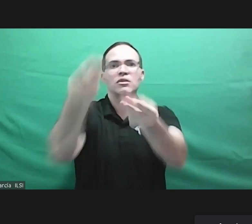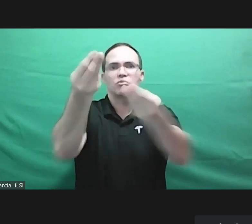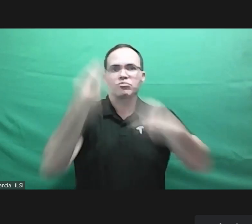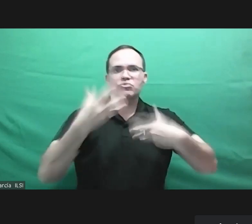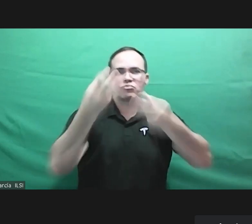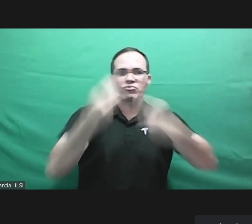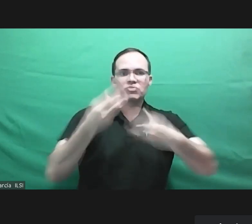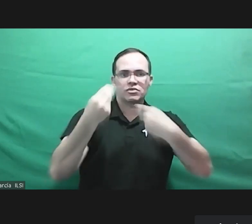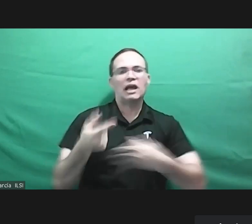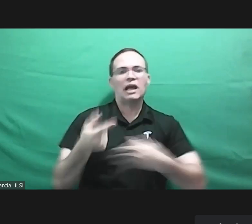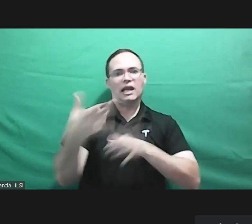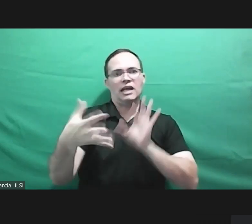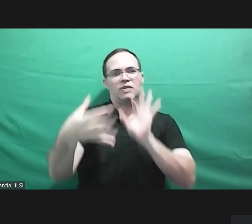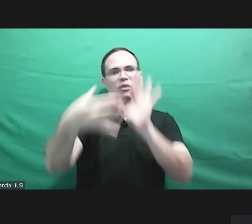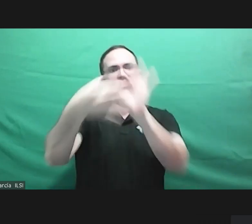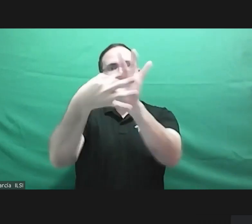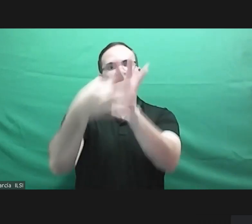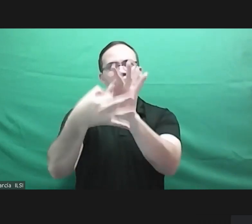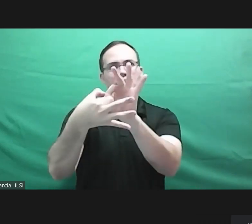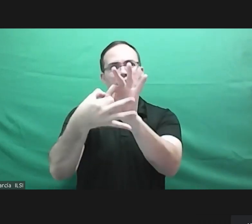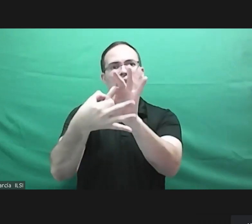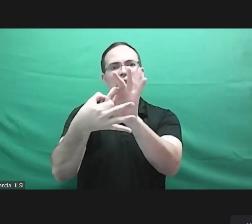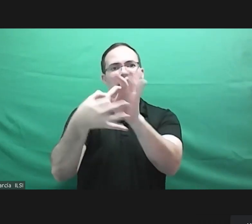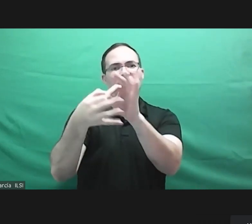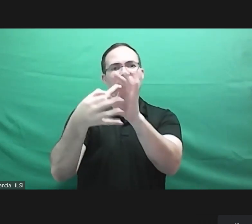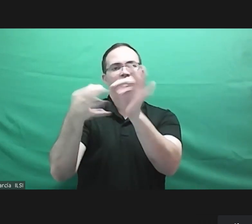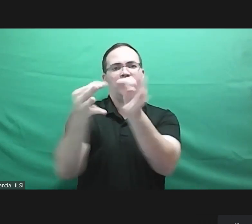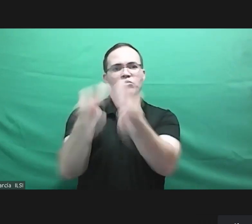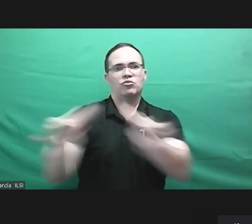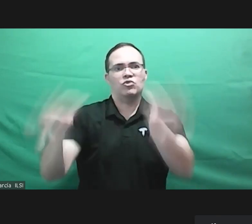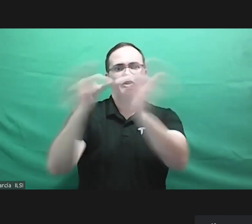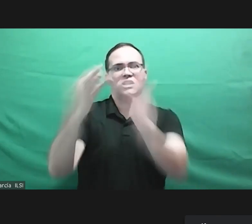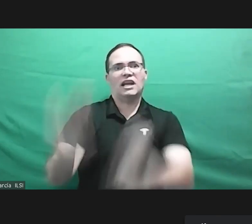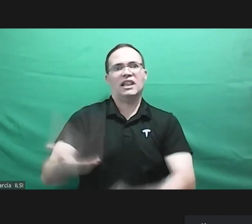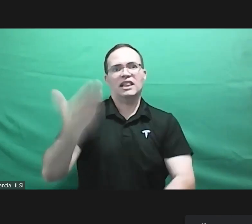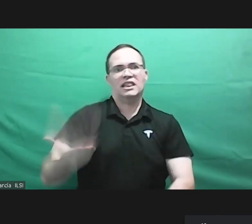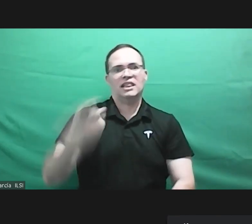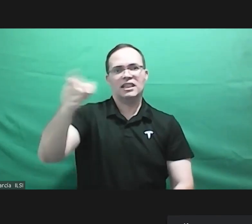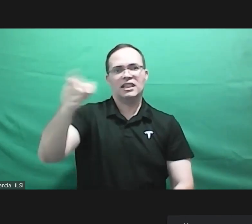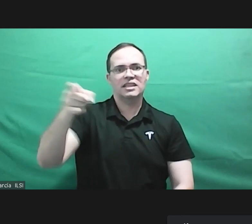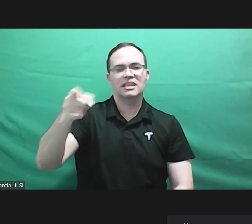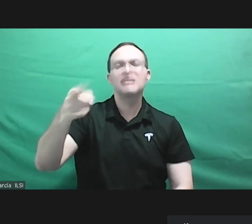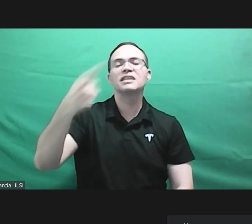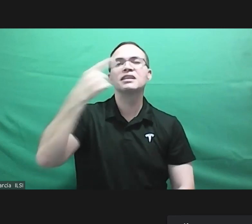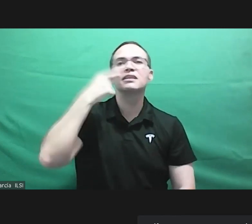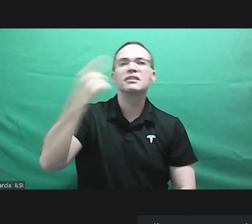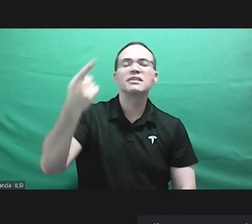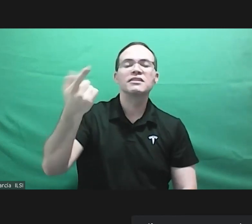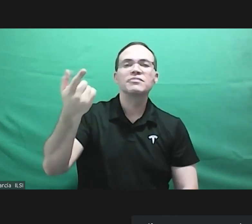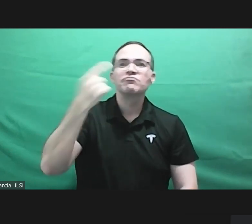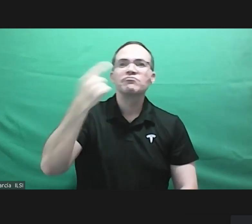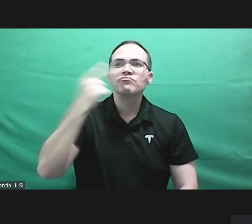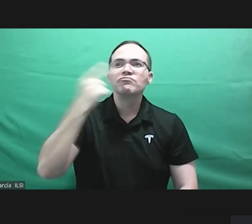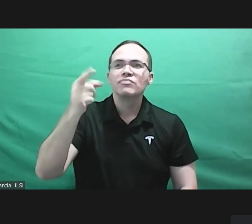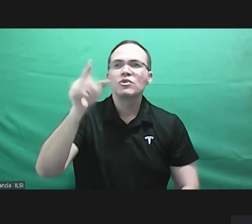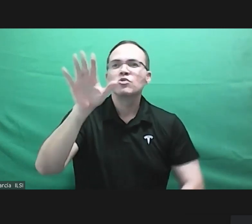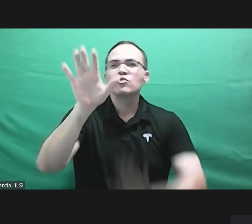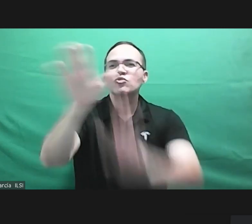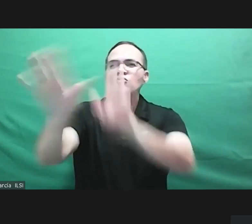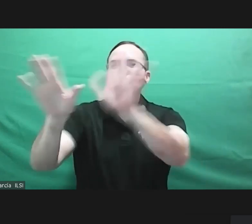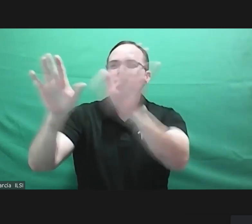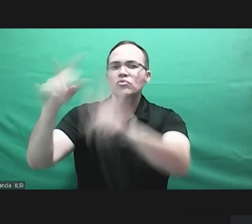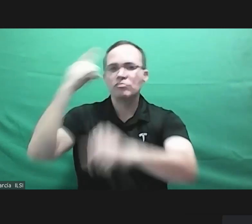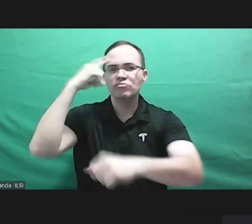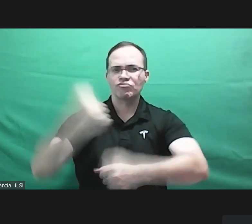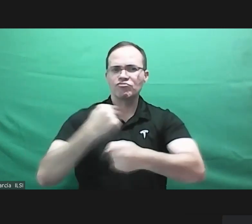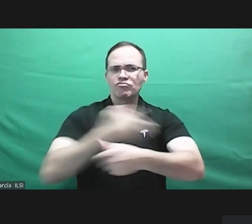ser muy interesantes para aprovechar, digamos, el potencial que cada uno tiene y